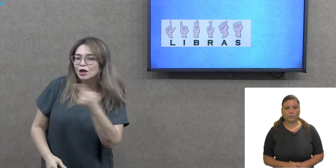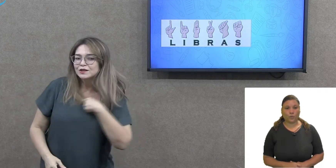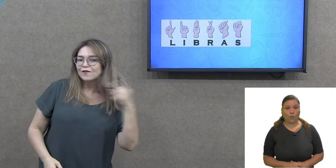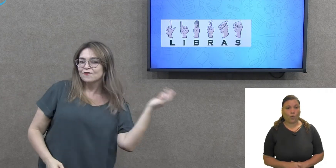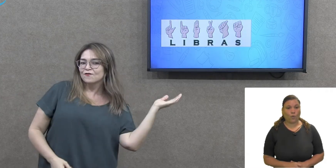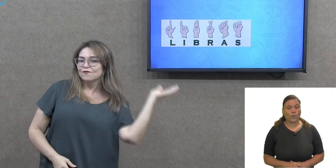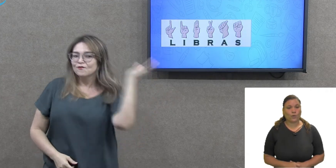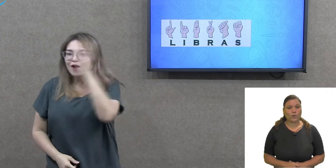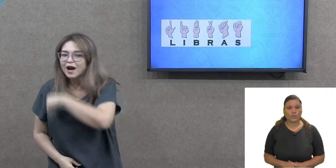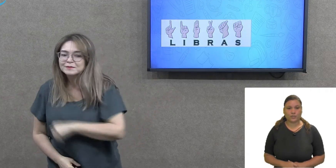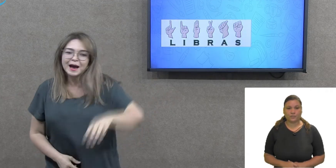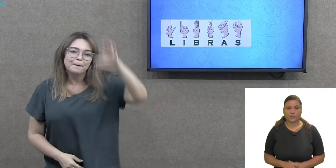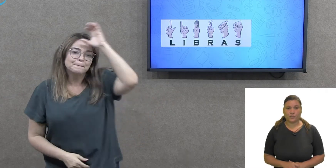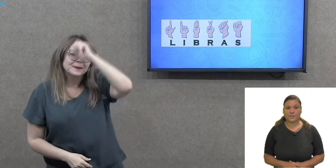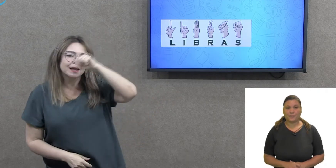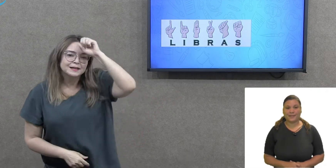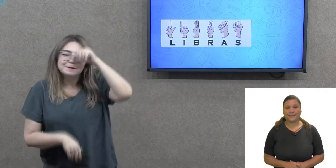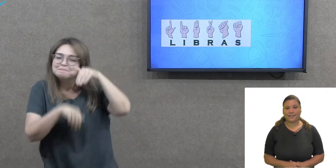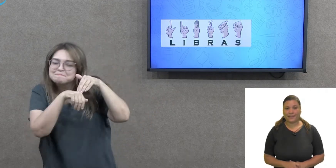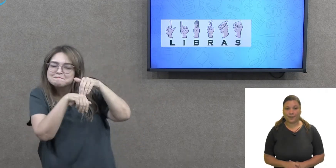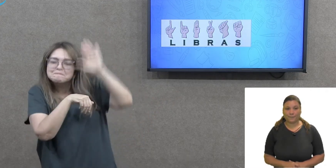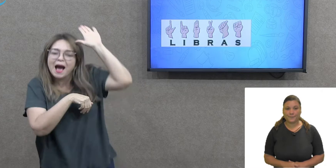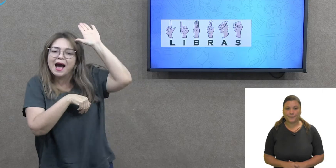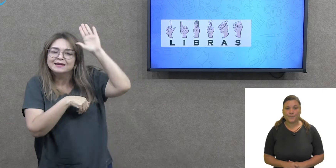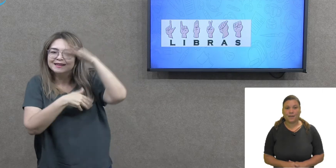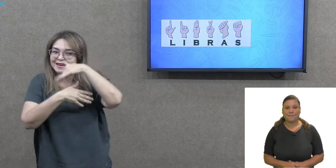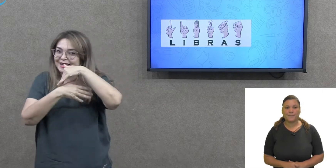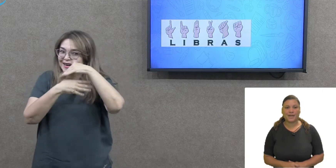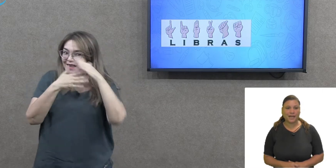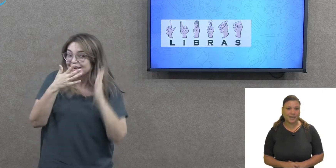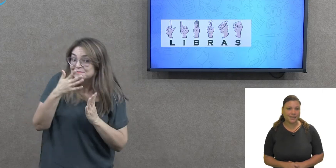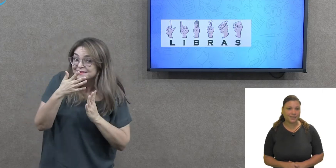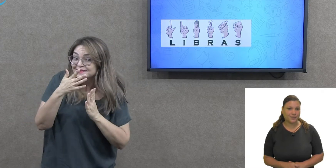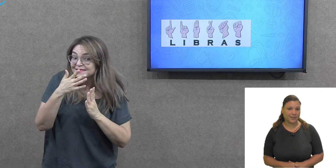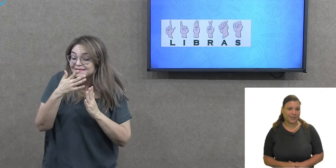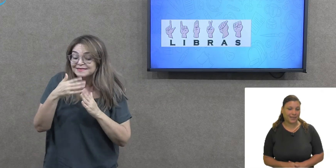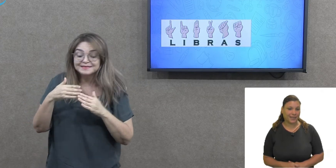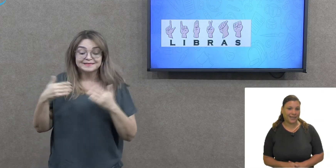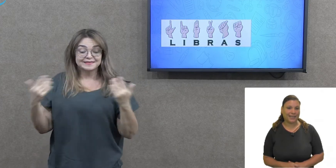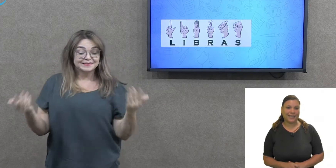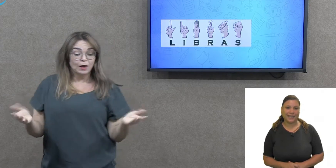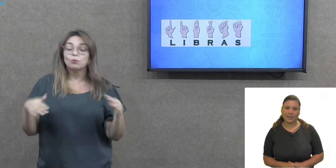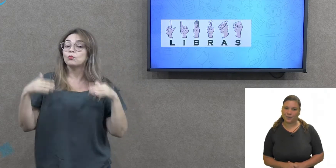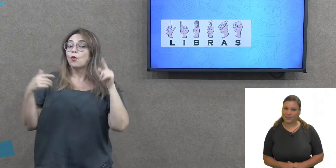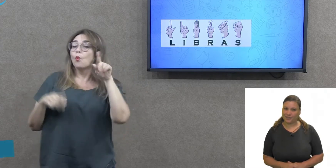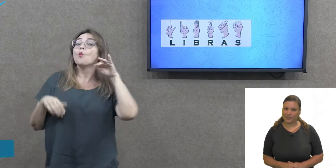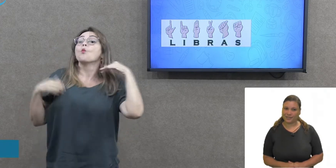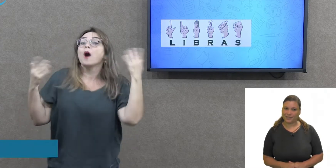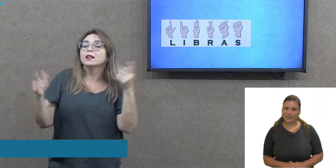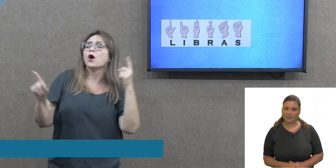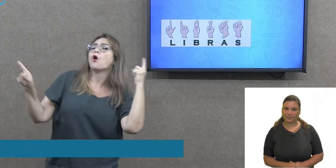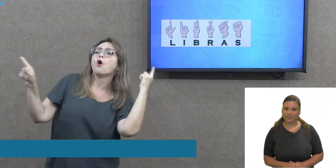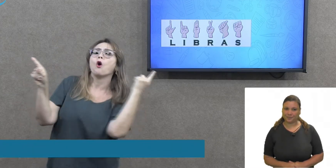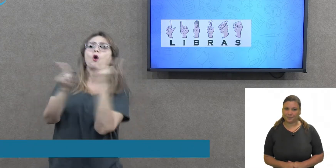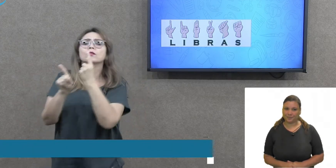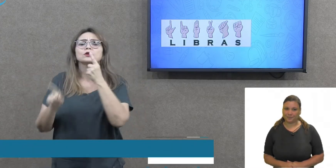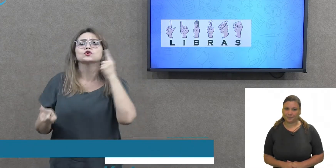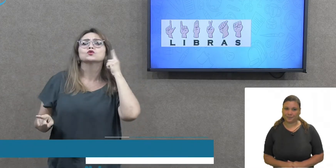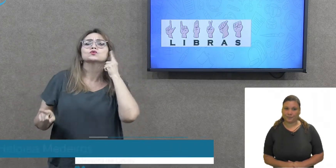Então, hoje nós vamos aprender mais o que? Libras.